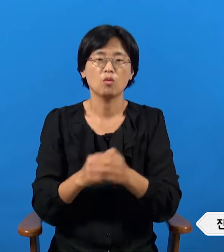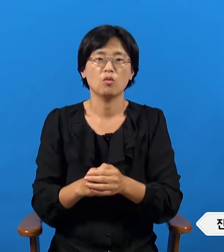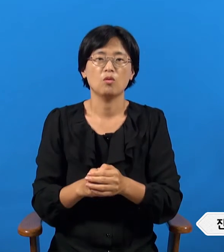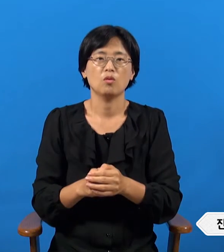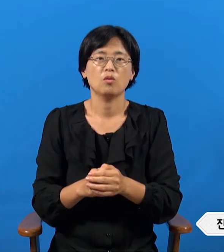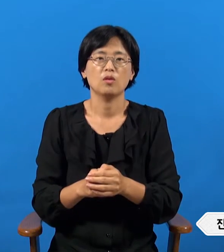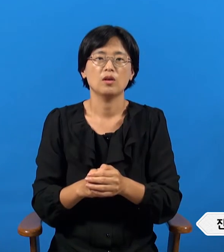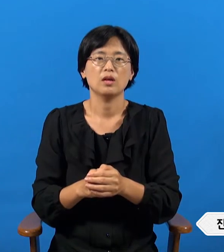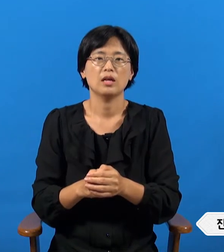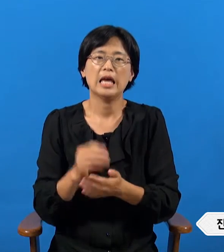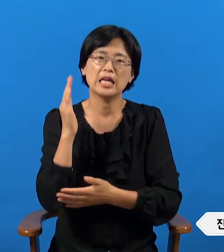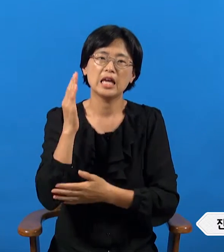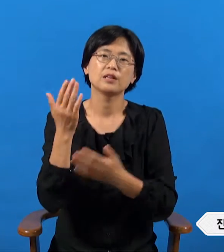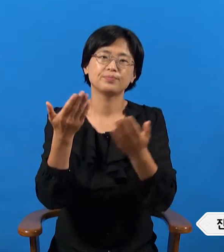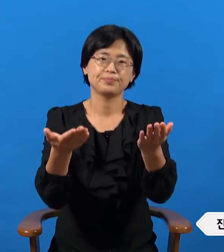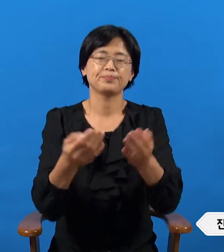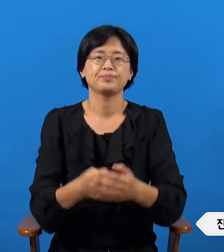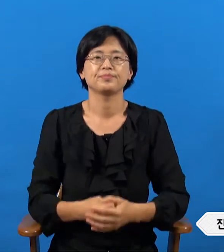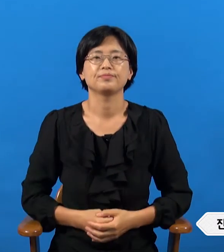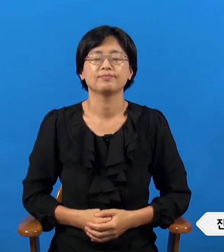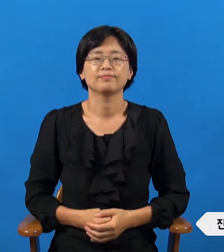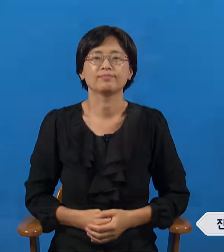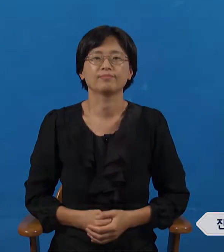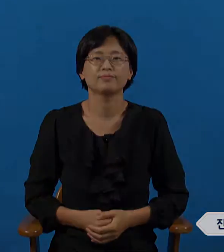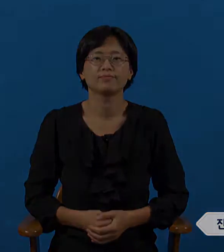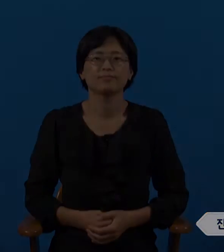먼저 우리의 이야기로 시작합니다.